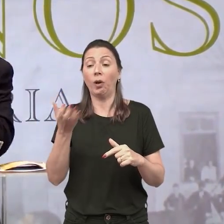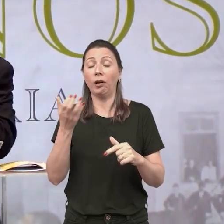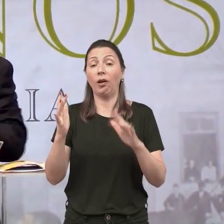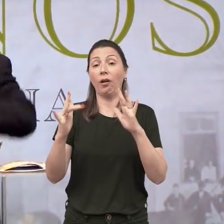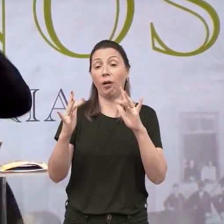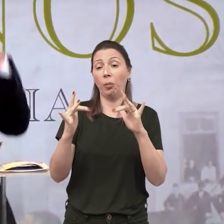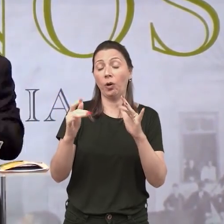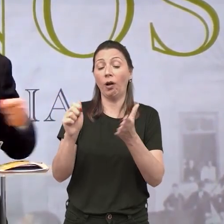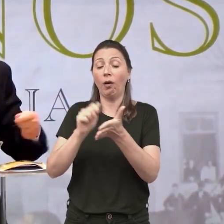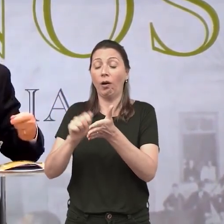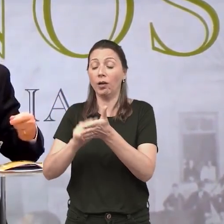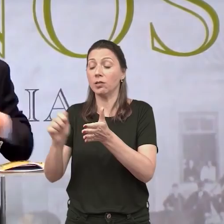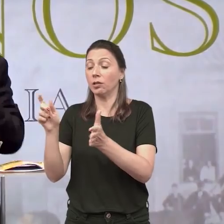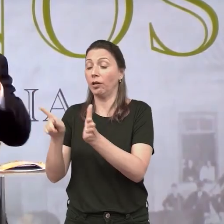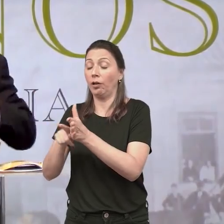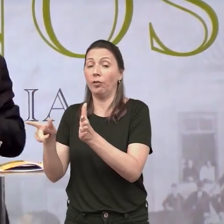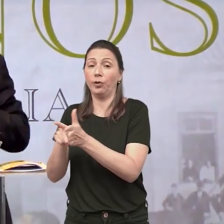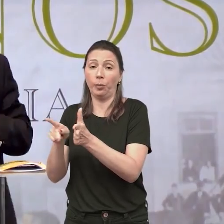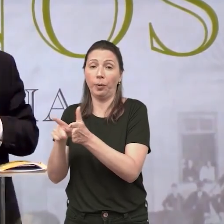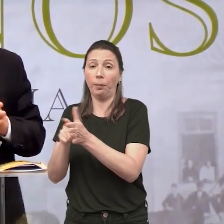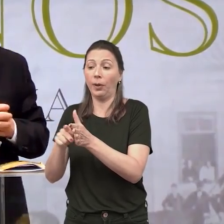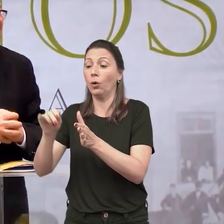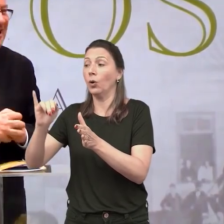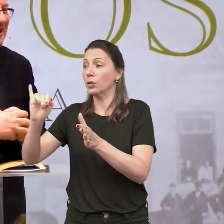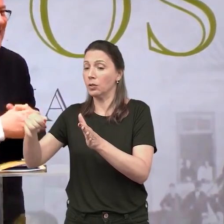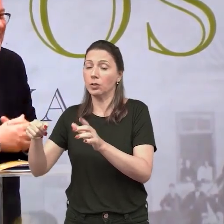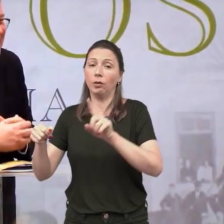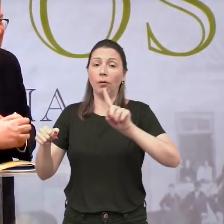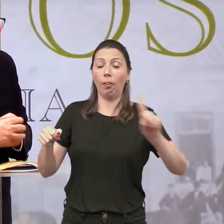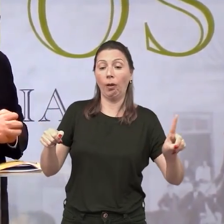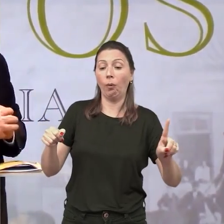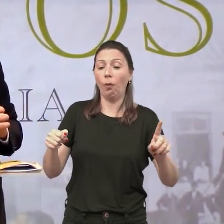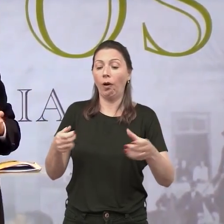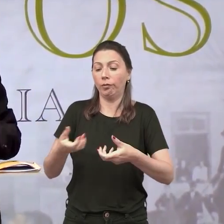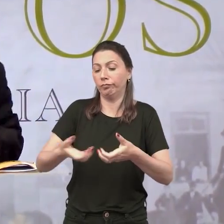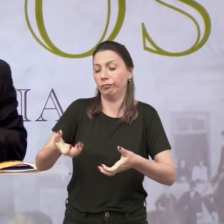ele bota no copinho assim, tira, para ver se é vontade de Deus. Né?